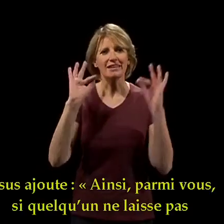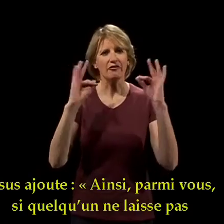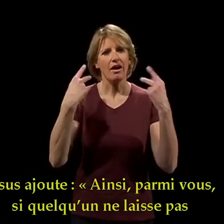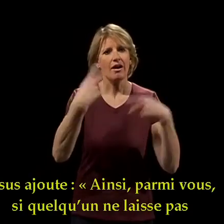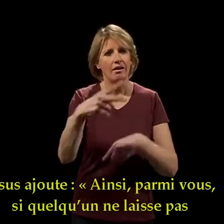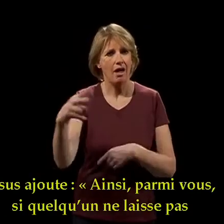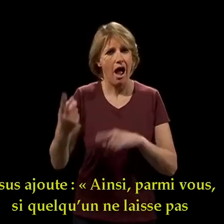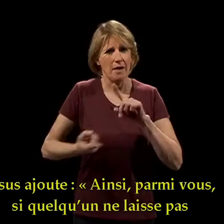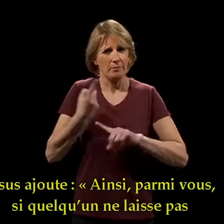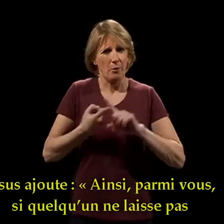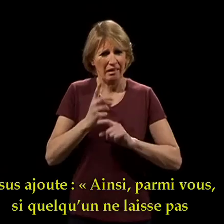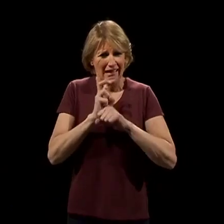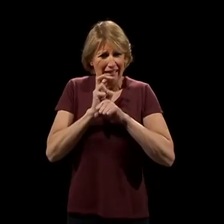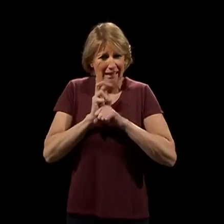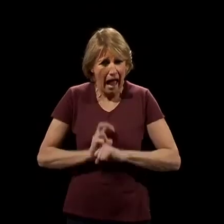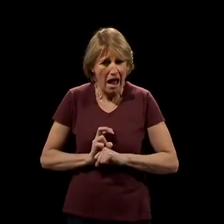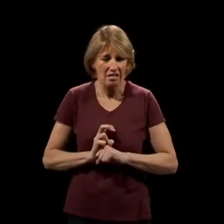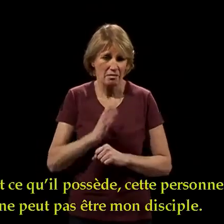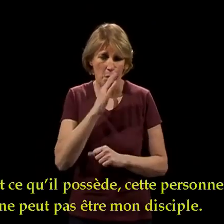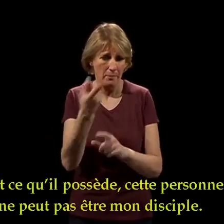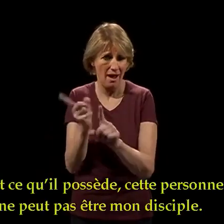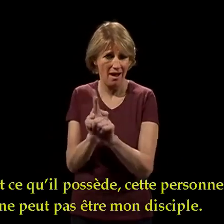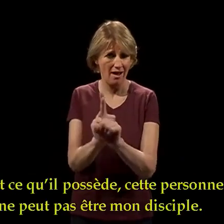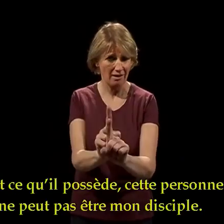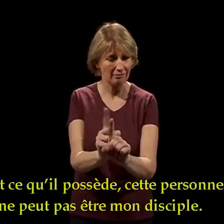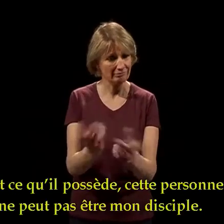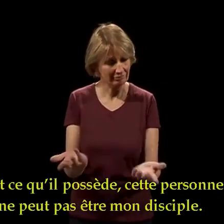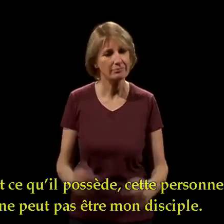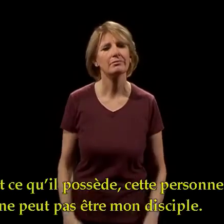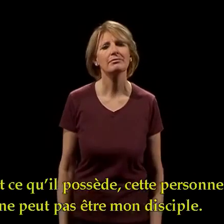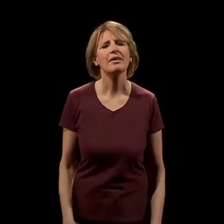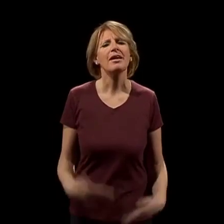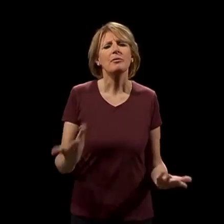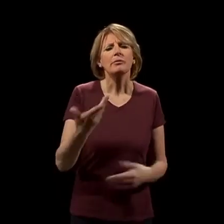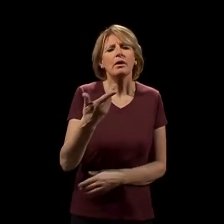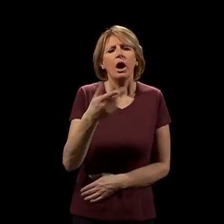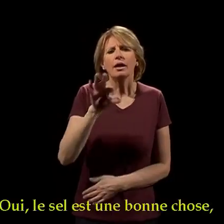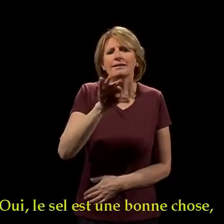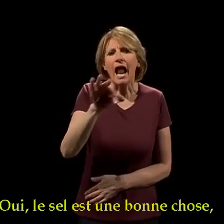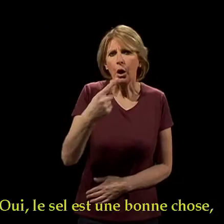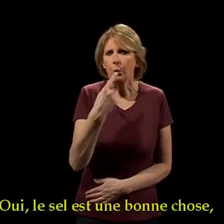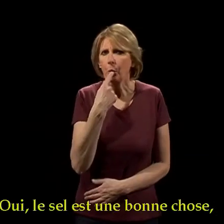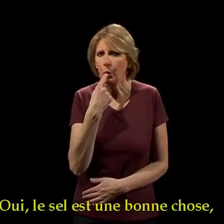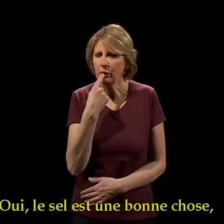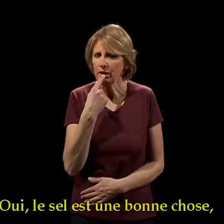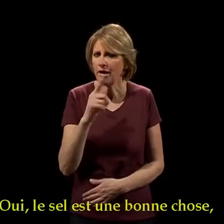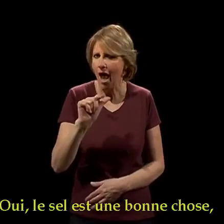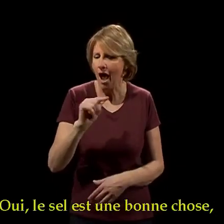Jésus ajoute, « Ainsi parmi vous, si quelqu'un ne laisse pas tout ce qu'il possède, cette personne ne peut pas être mon disciple. Oui, le